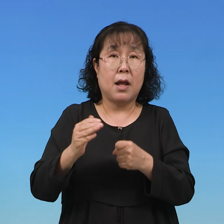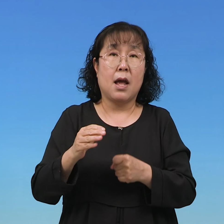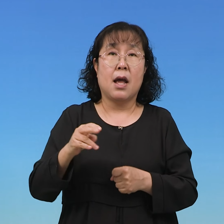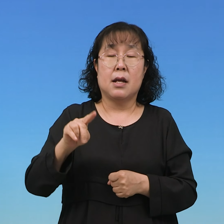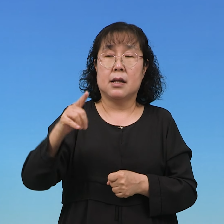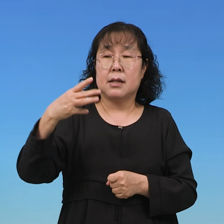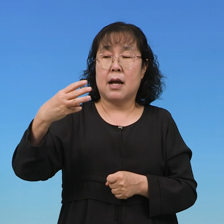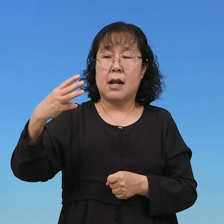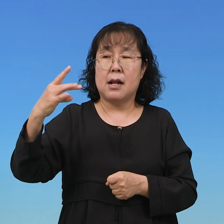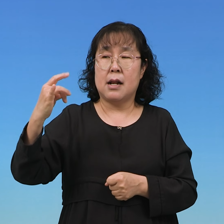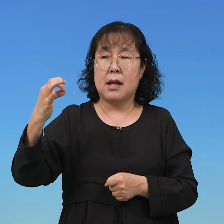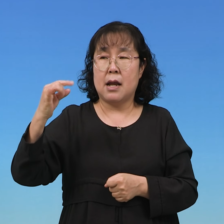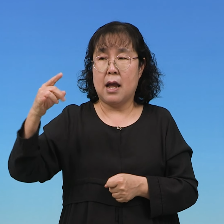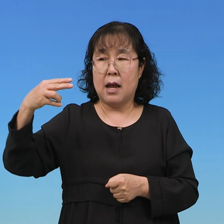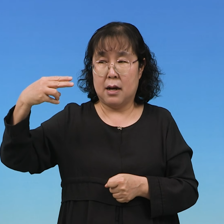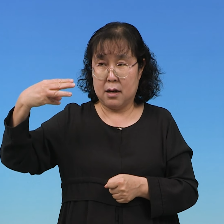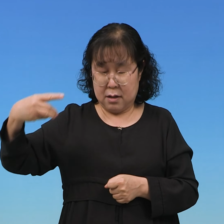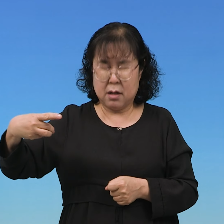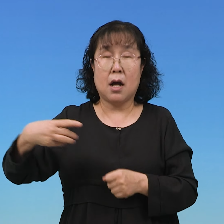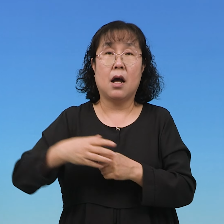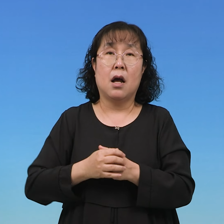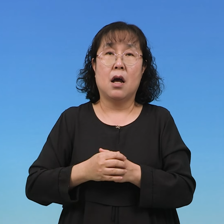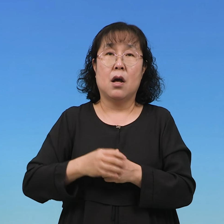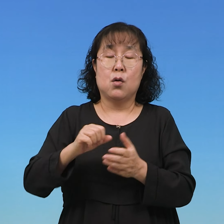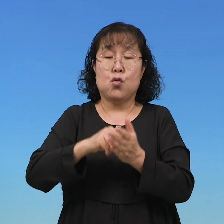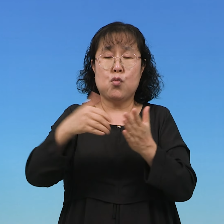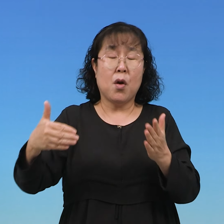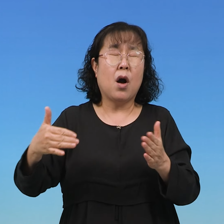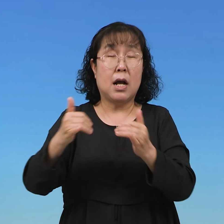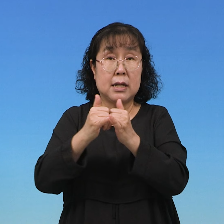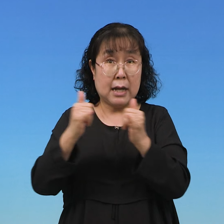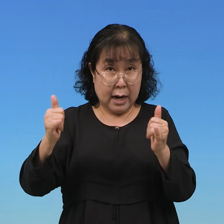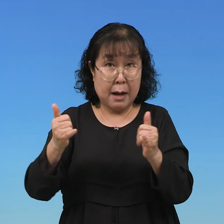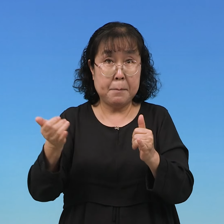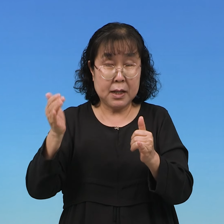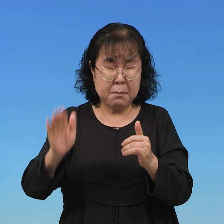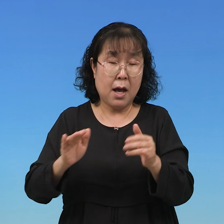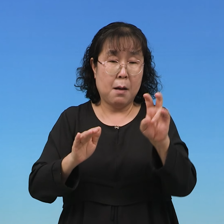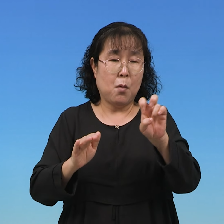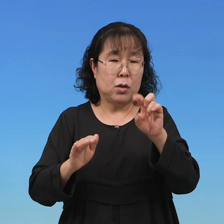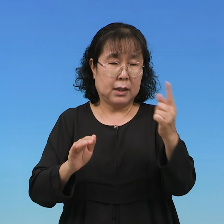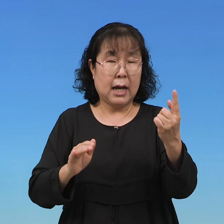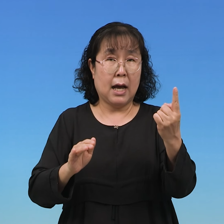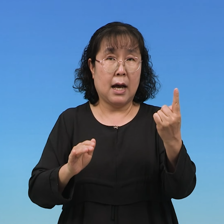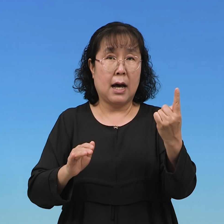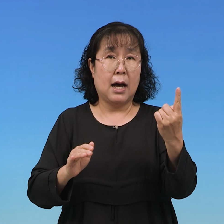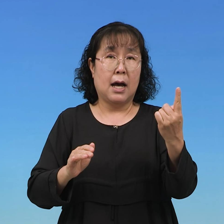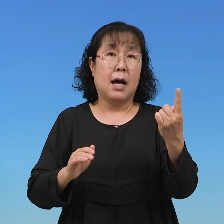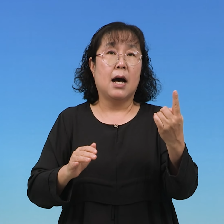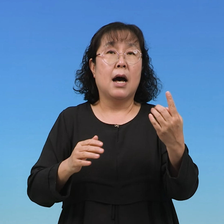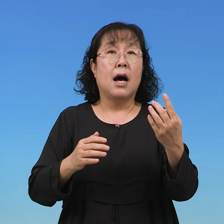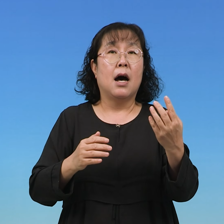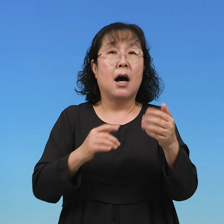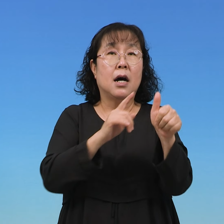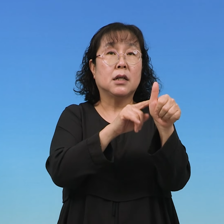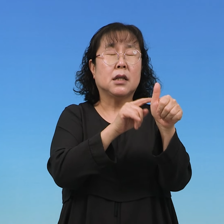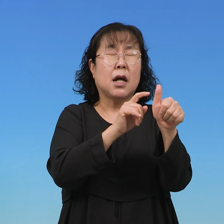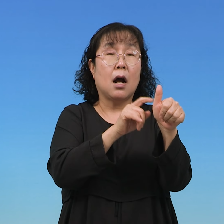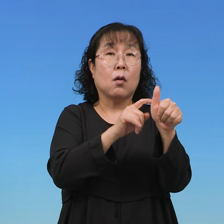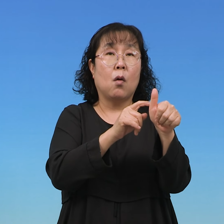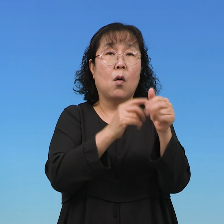한 시대에 날까 말까한 이런 인물은 아니라 하더라도 인생의 행복이 뭐 꼭 그런 사람만 행복하던가요? 아마